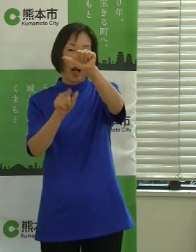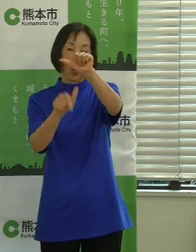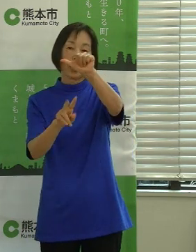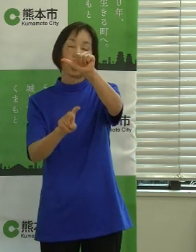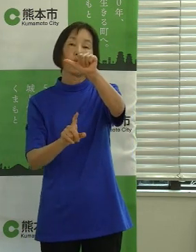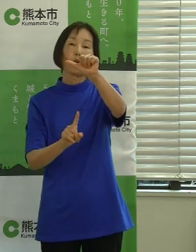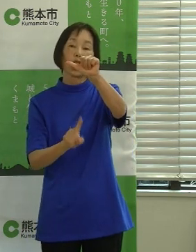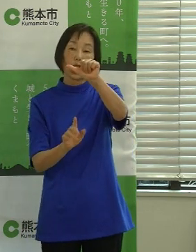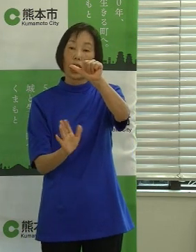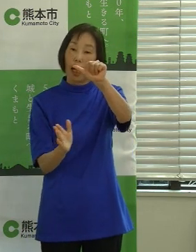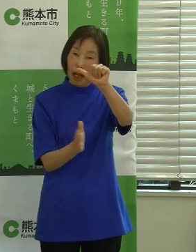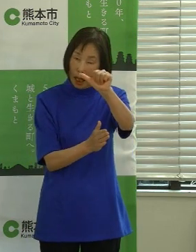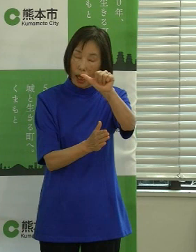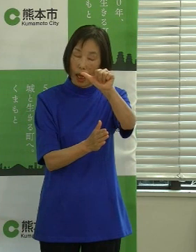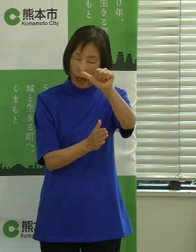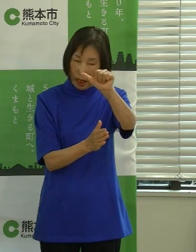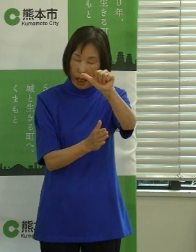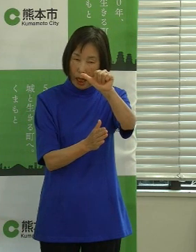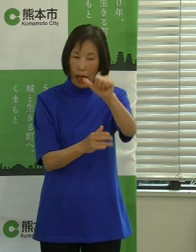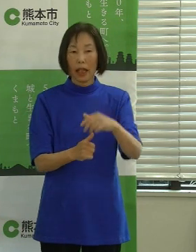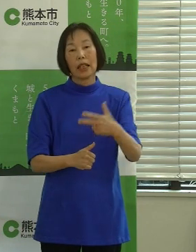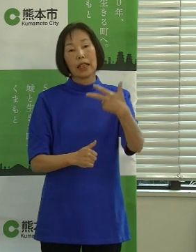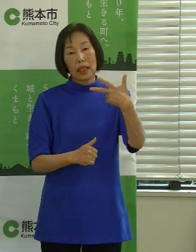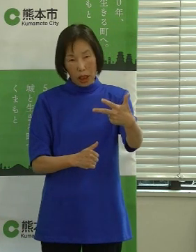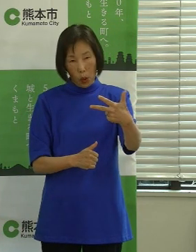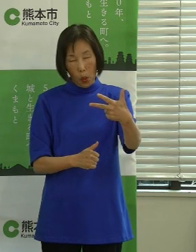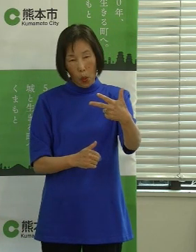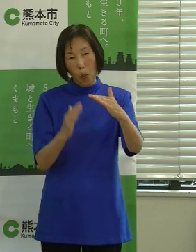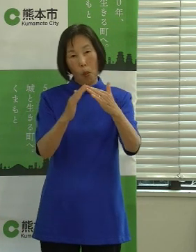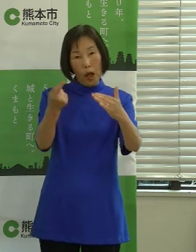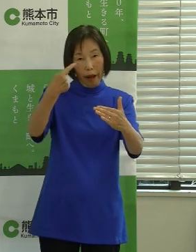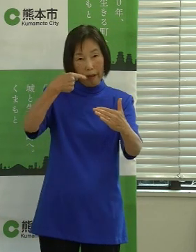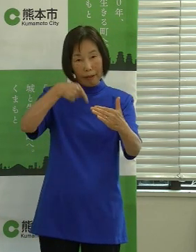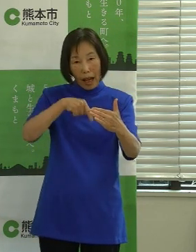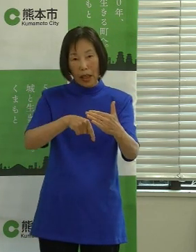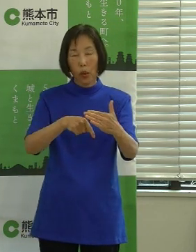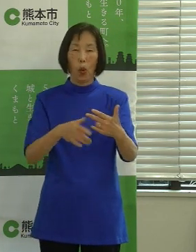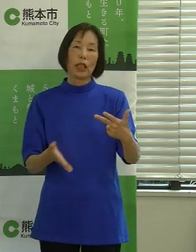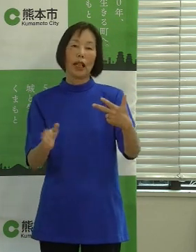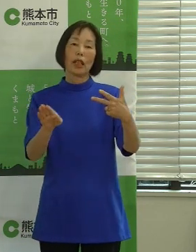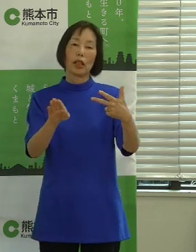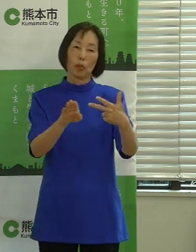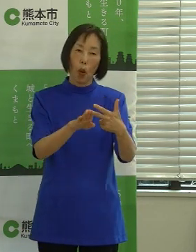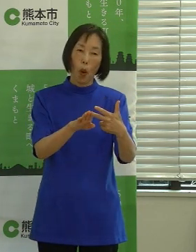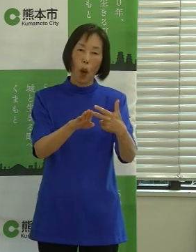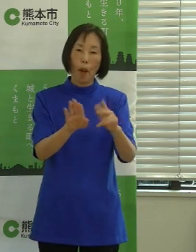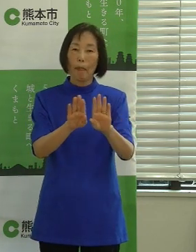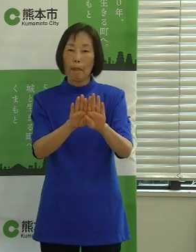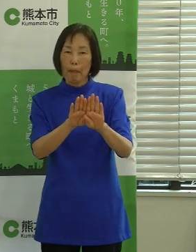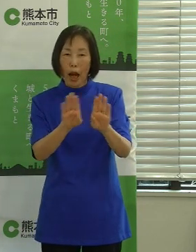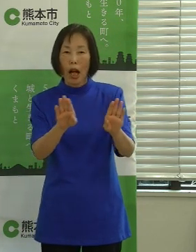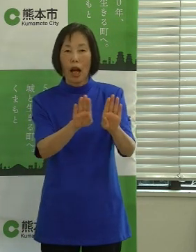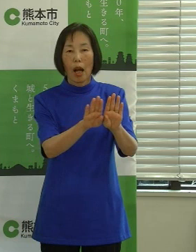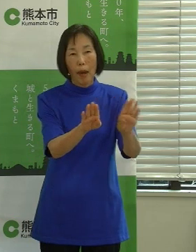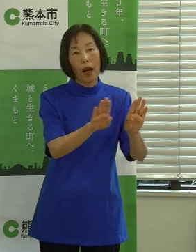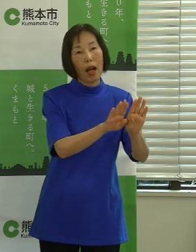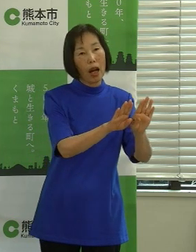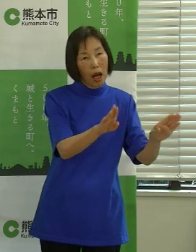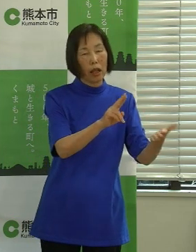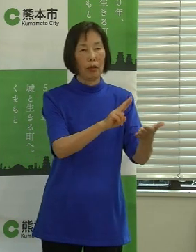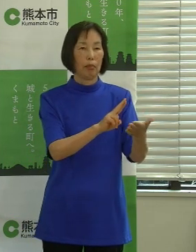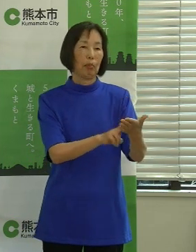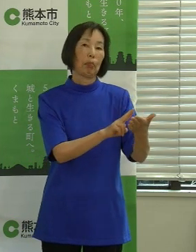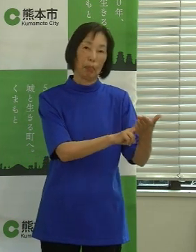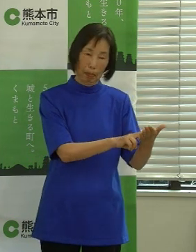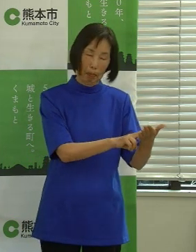日以降は市の屋内施設をですね順次再開をすることを決定を